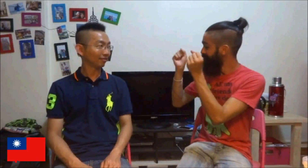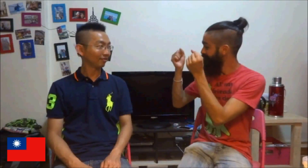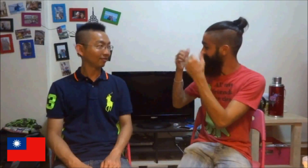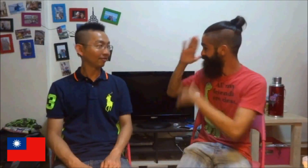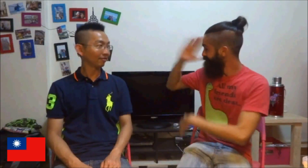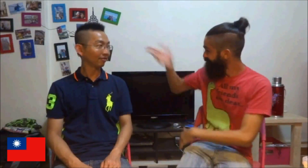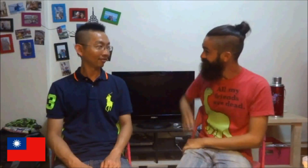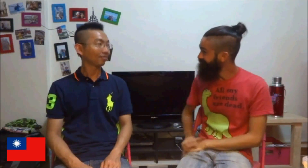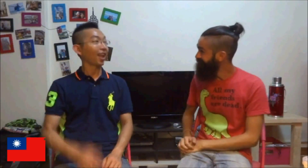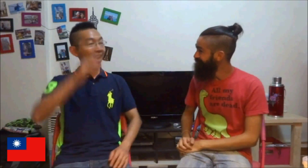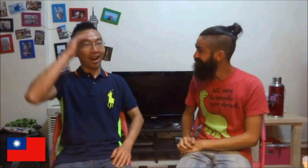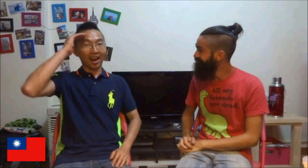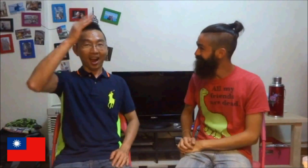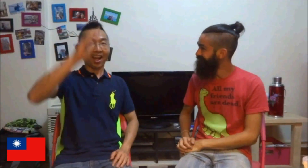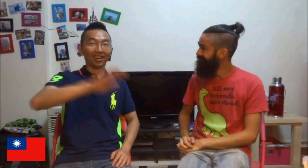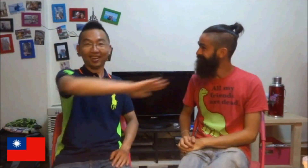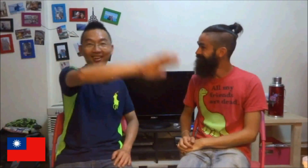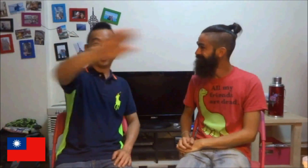est derrière la caméra. Salut à toi.